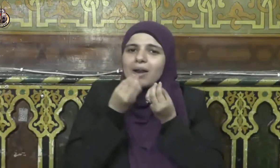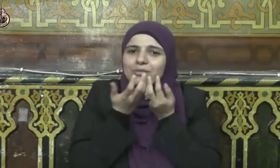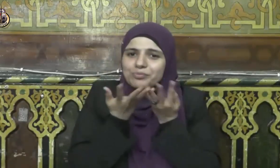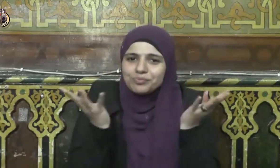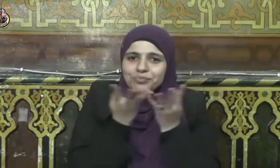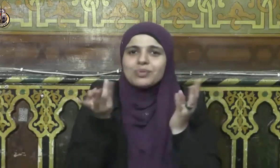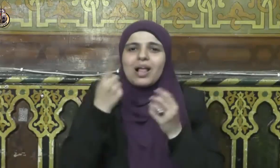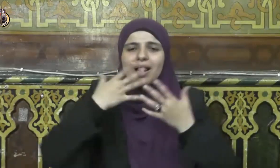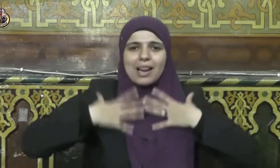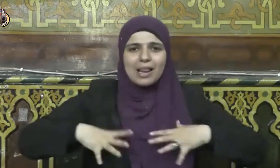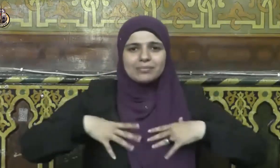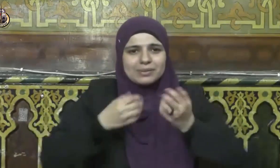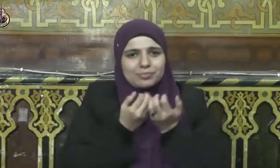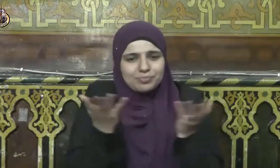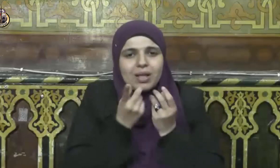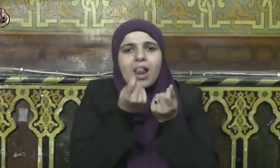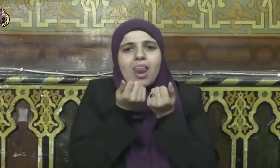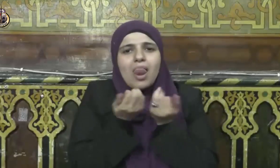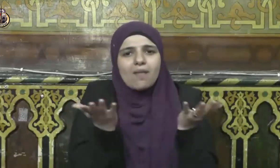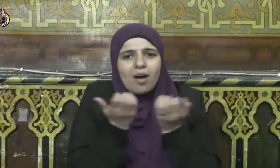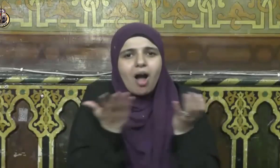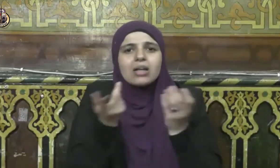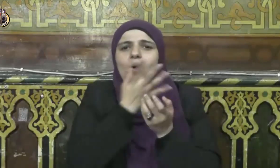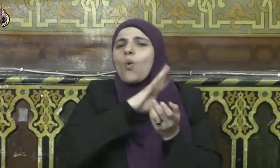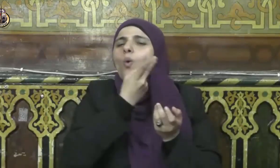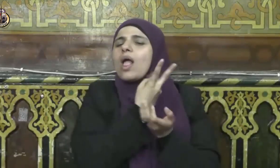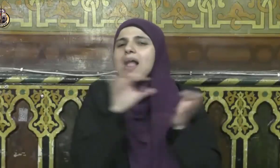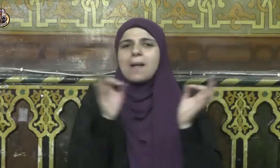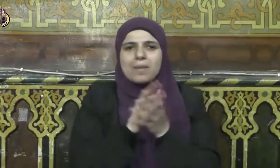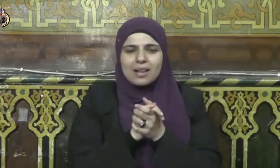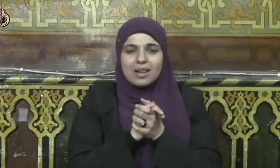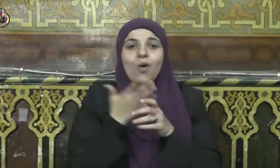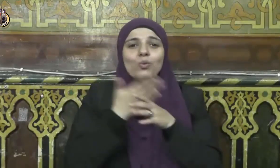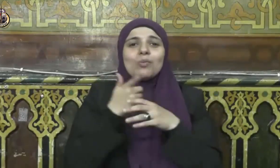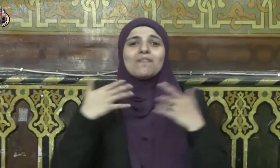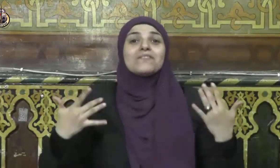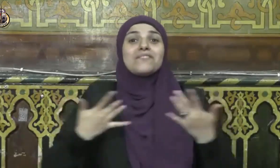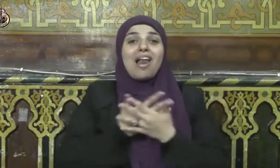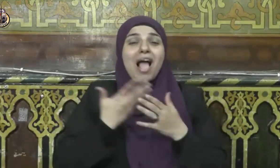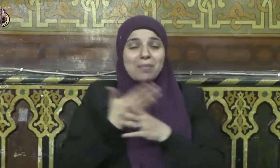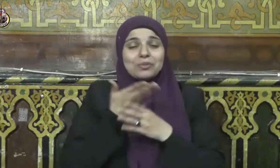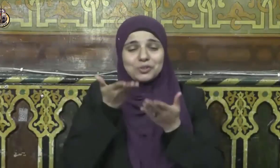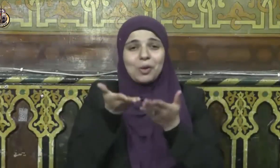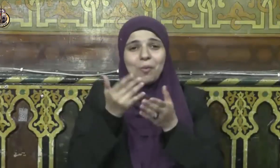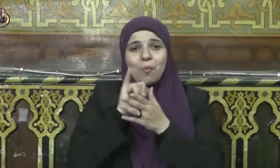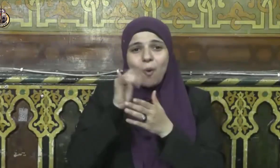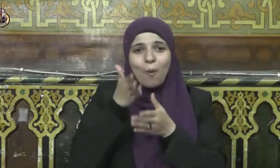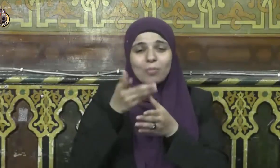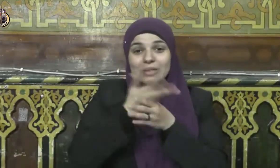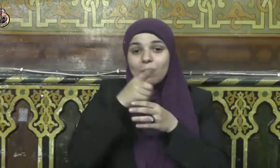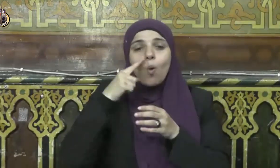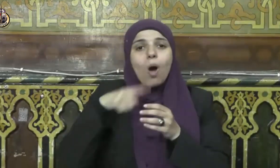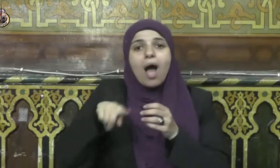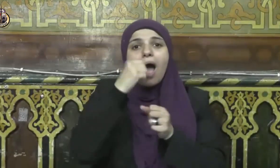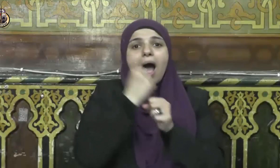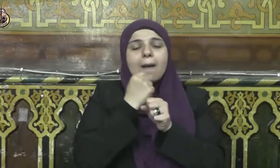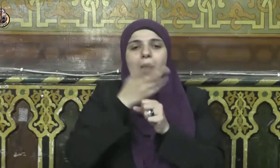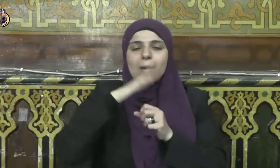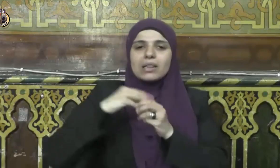بالطعام والشراب والثياب والنفقات وغير ذلك. وهذا كله من الأمور التي